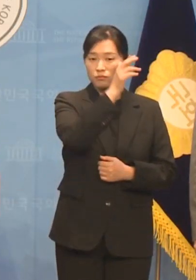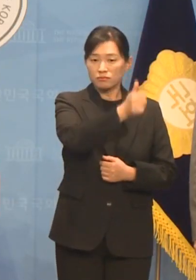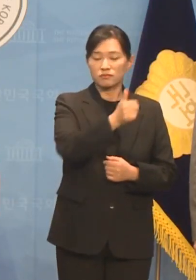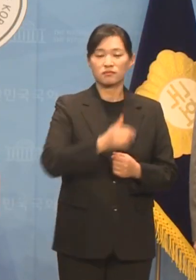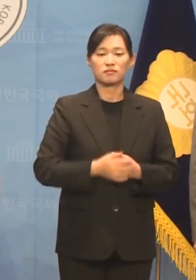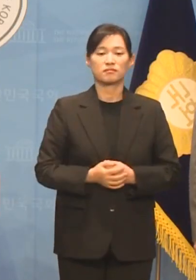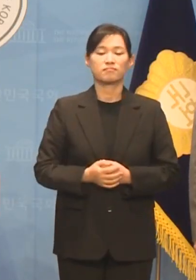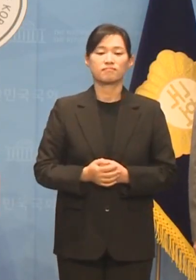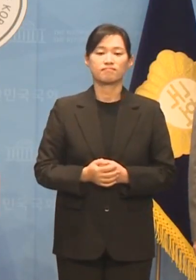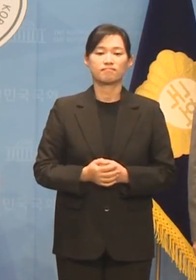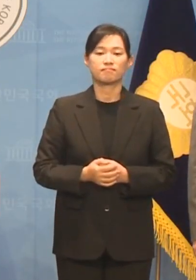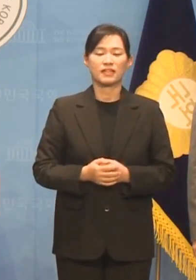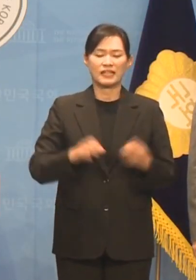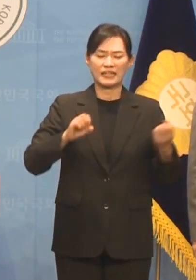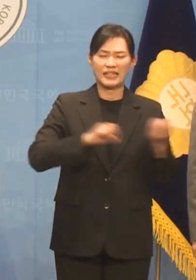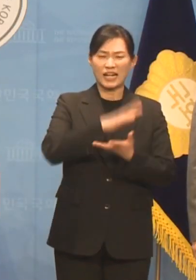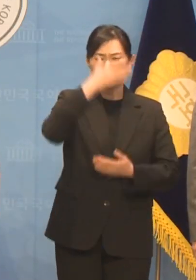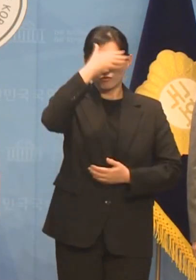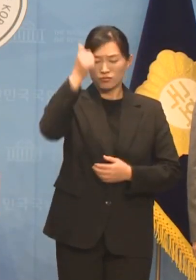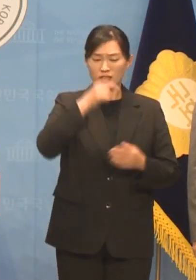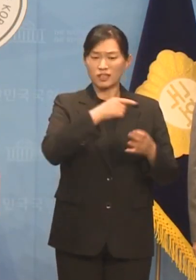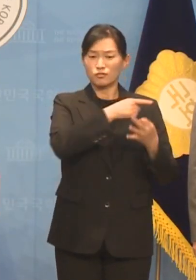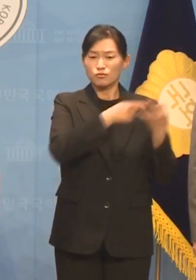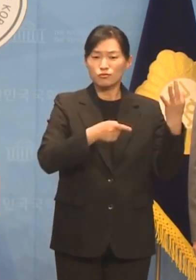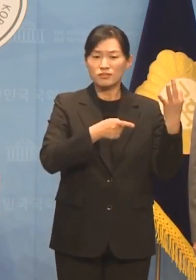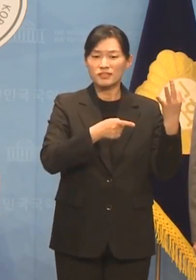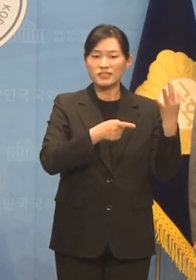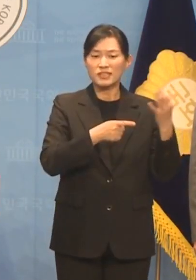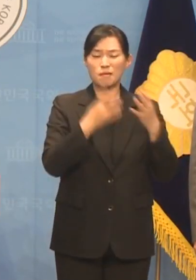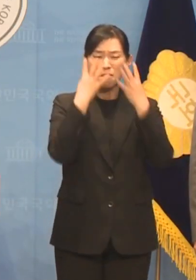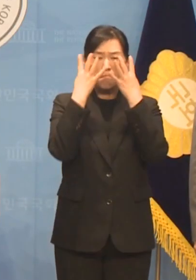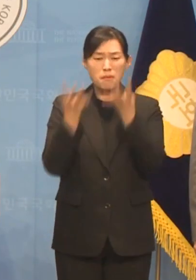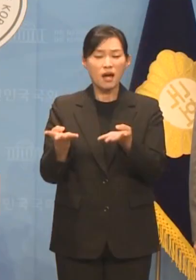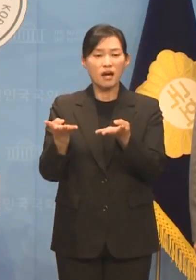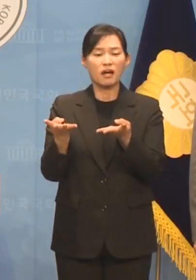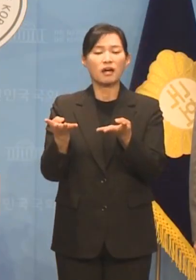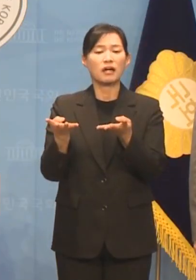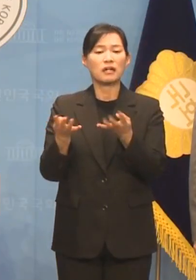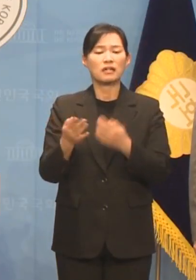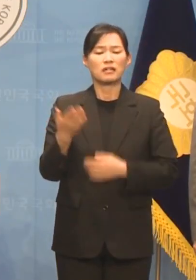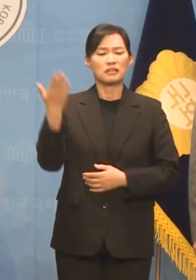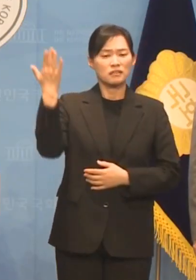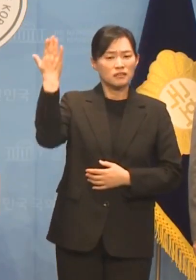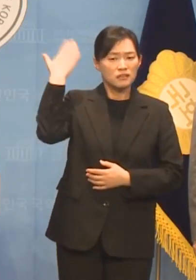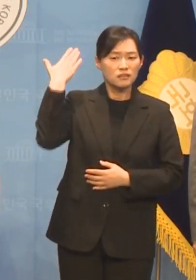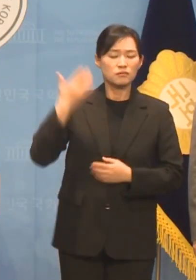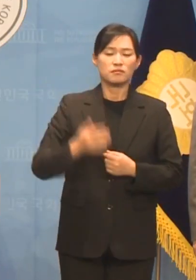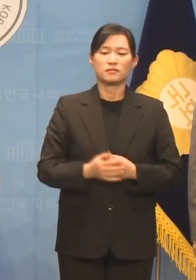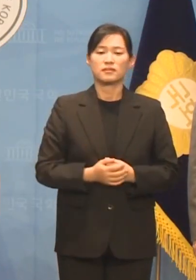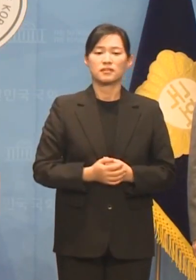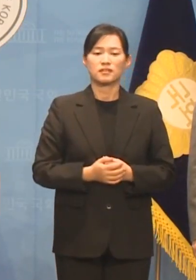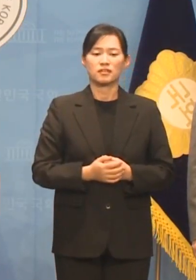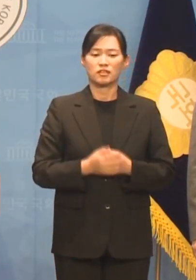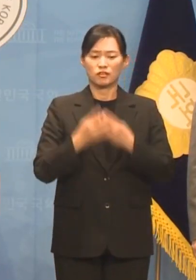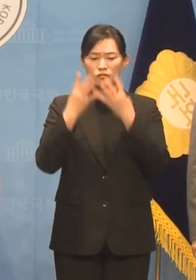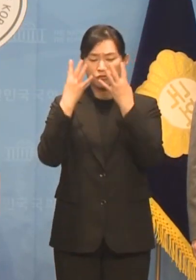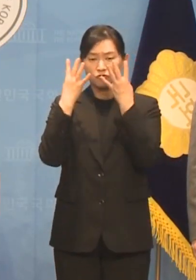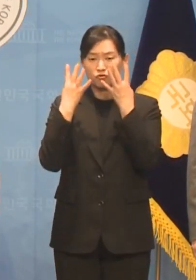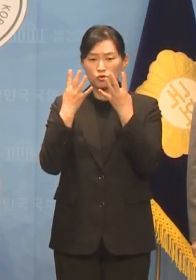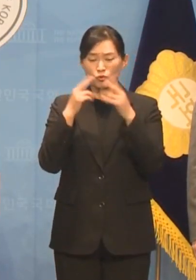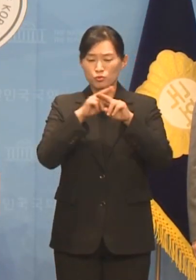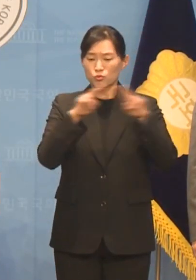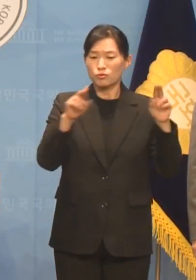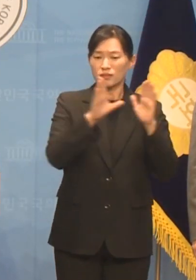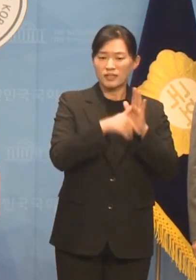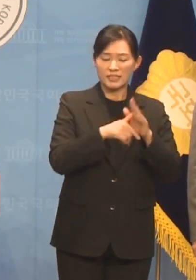검찰총장이 내란 속의 윤석열을 탈옥시키면서 기존의 구속 취소에 대한